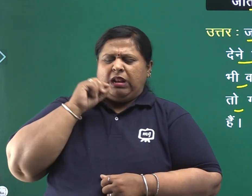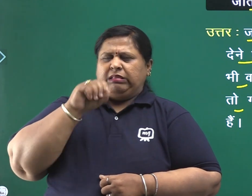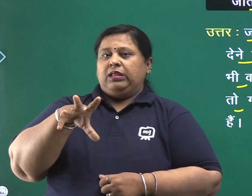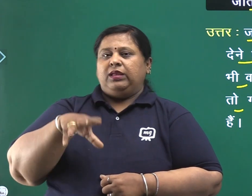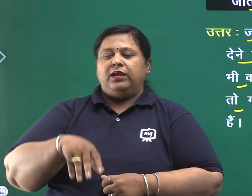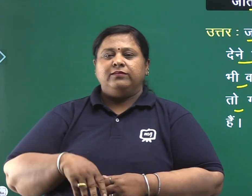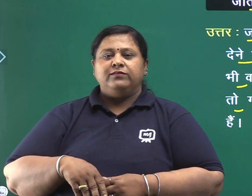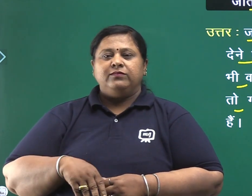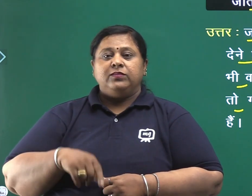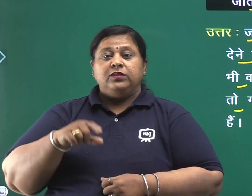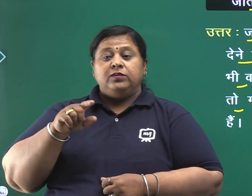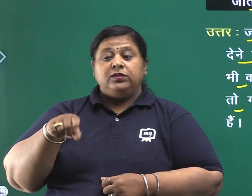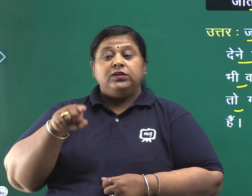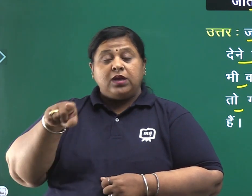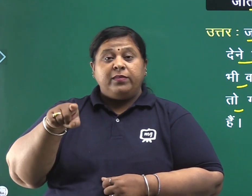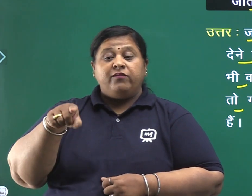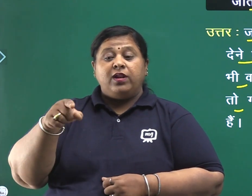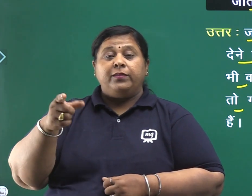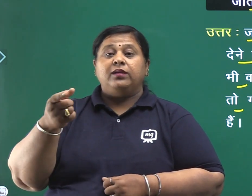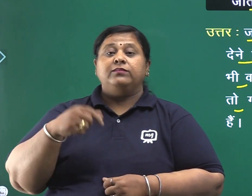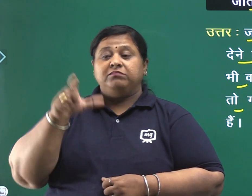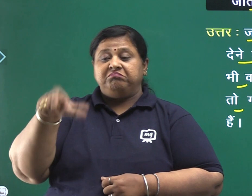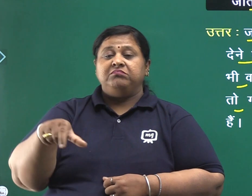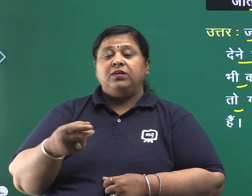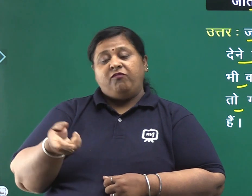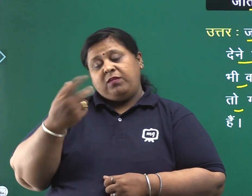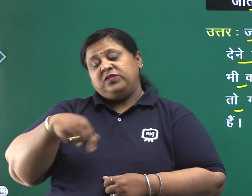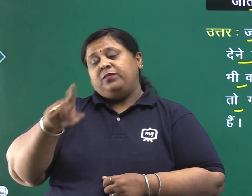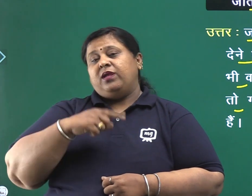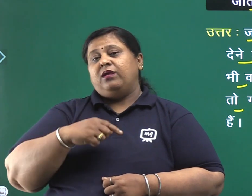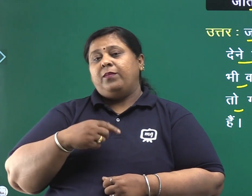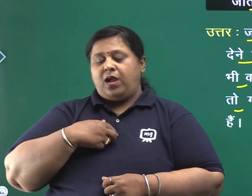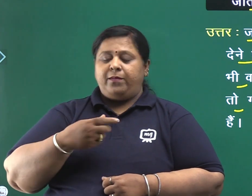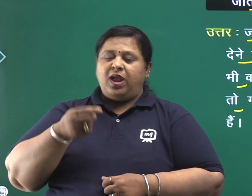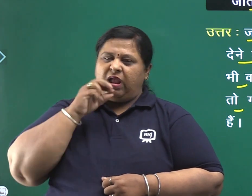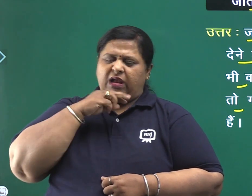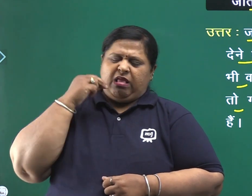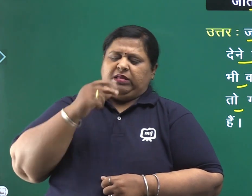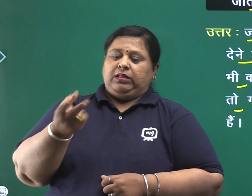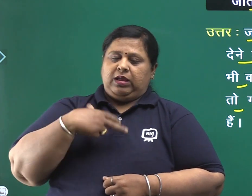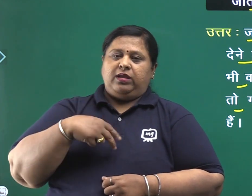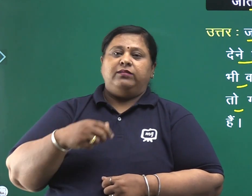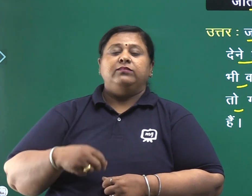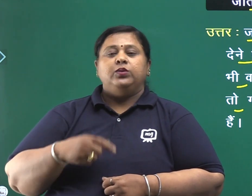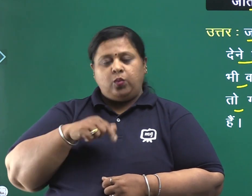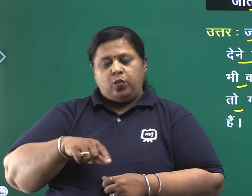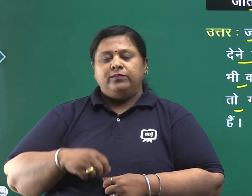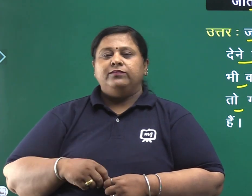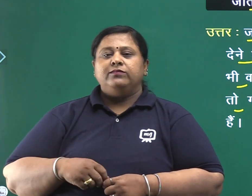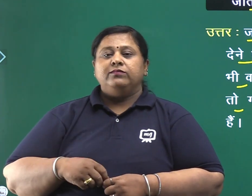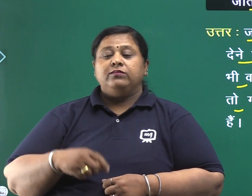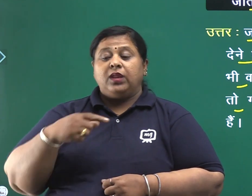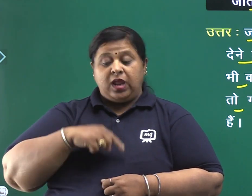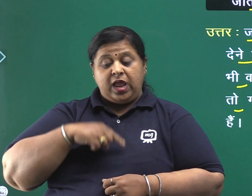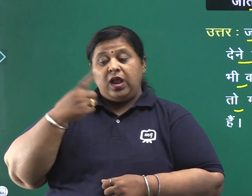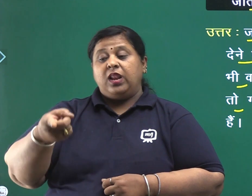हैं और सामने वाला भी वापसी में हमें गाली देता है तो